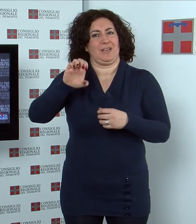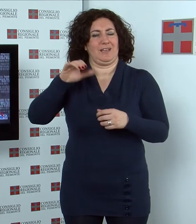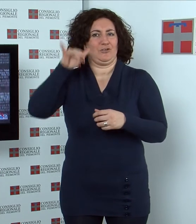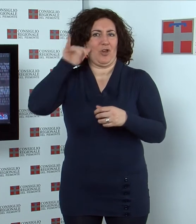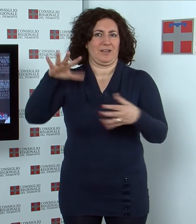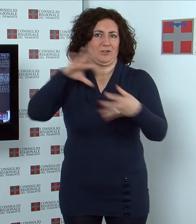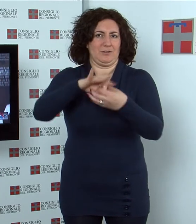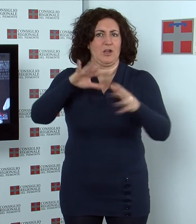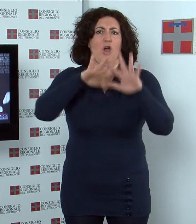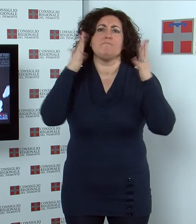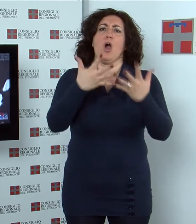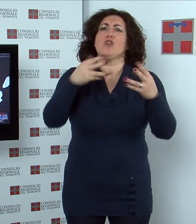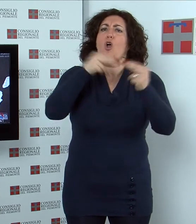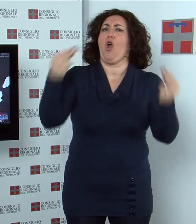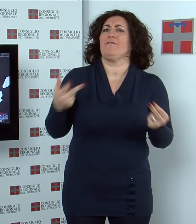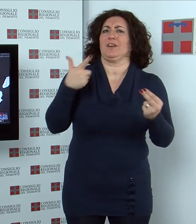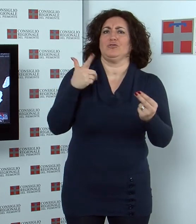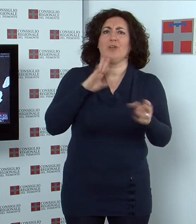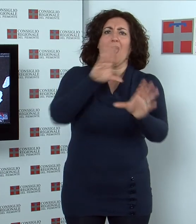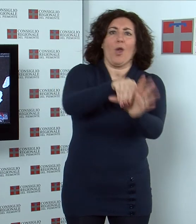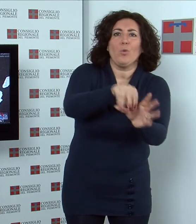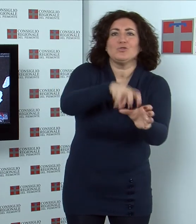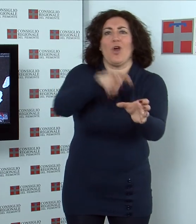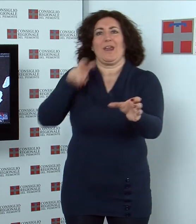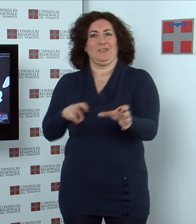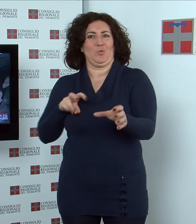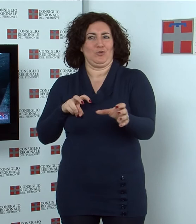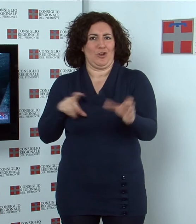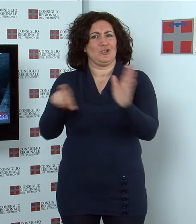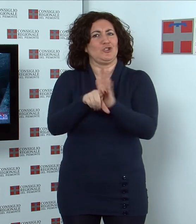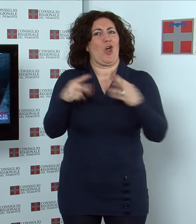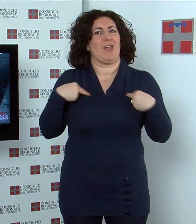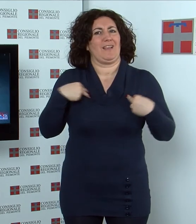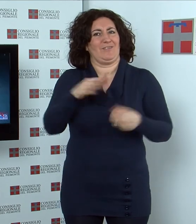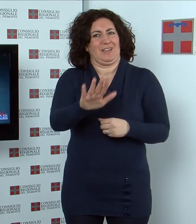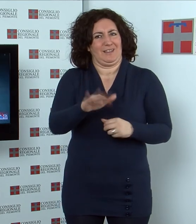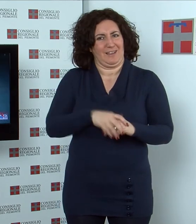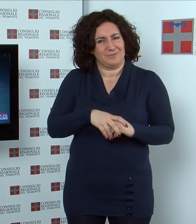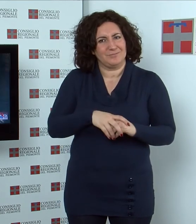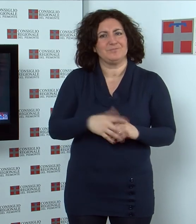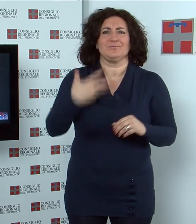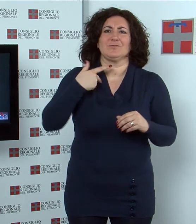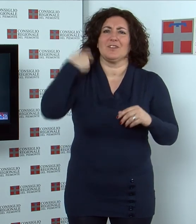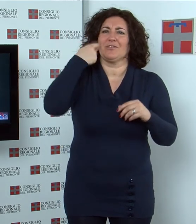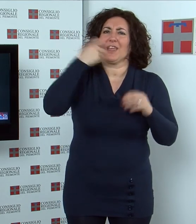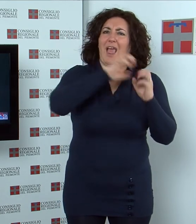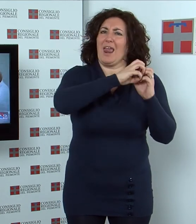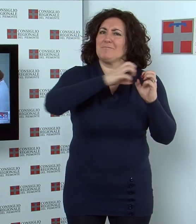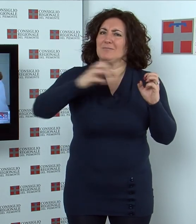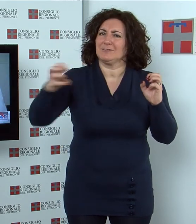di vita tra esclusione e inclusione e propone la visione dei film Miracolo alle Havre di Aki Kaurismäki,